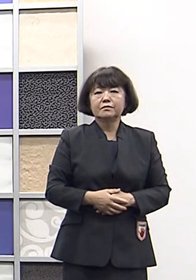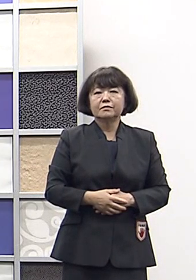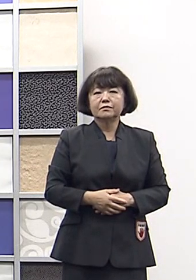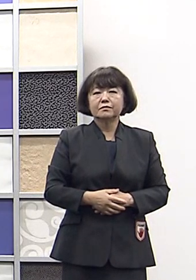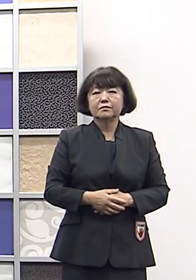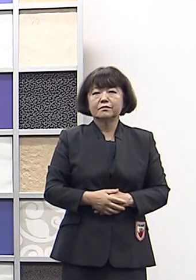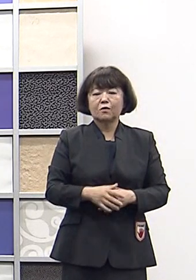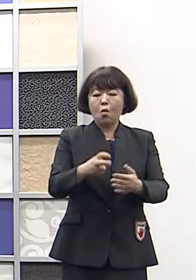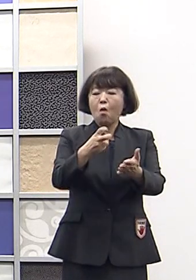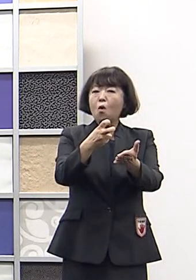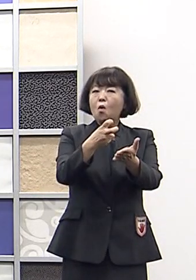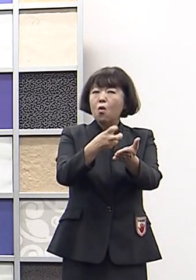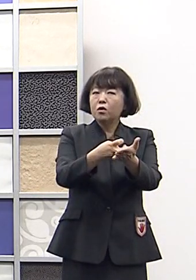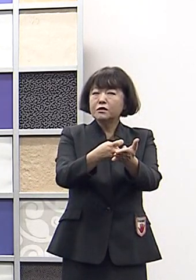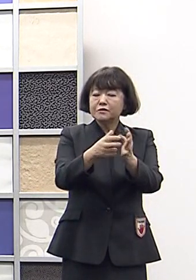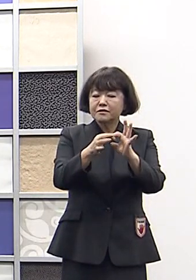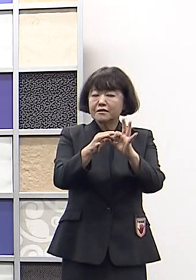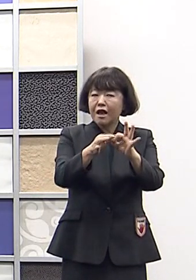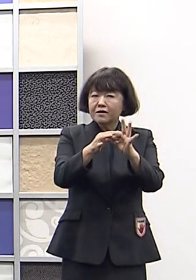法律関係の専門家、